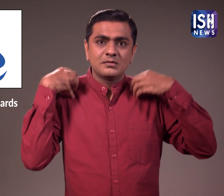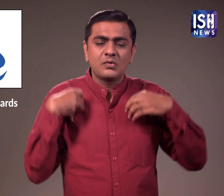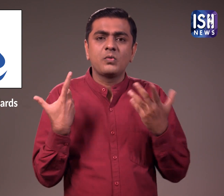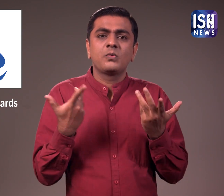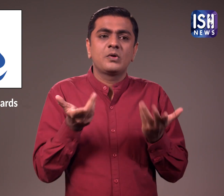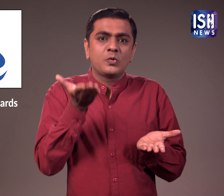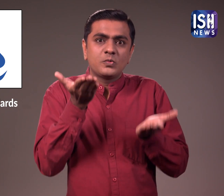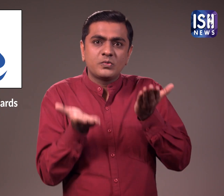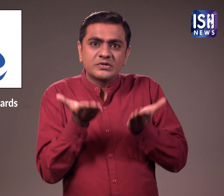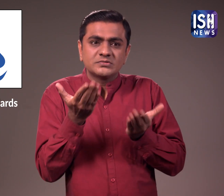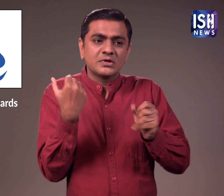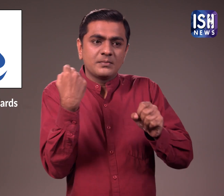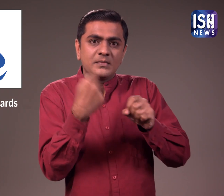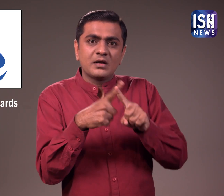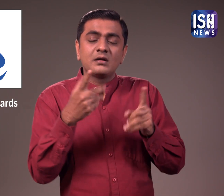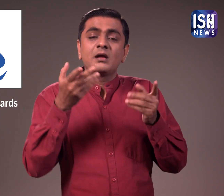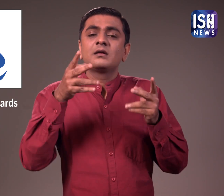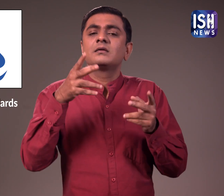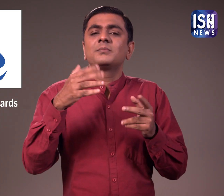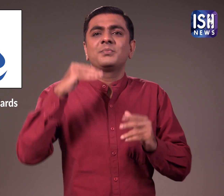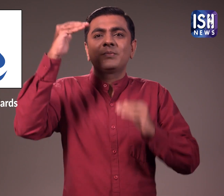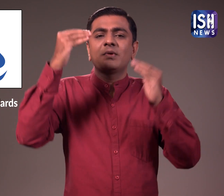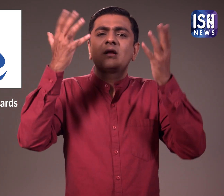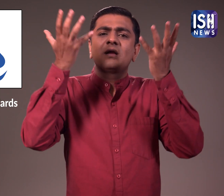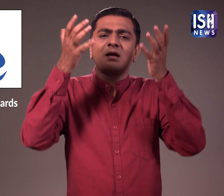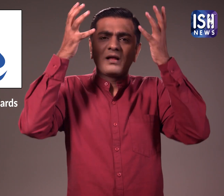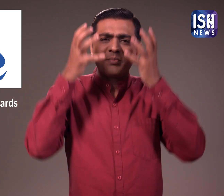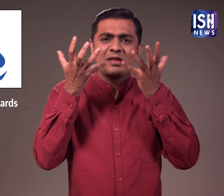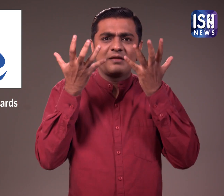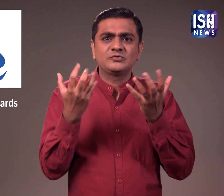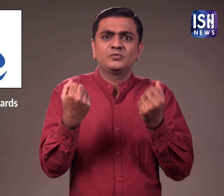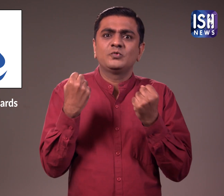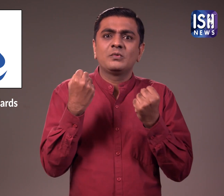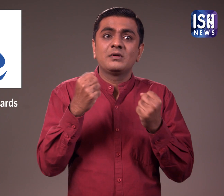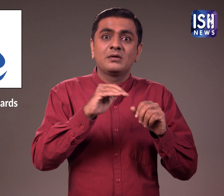हारनेस होना चाहिए वयस्क भारी हेलमेट पहन सकते हैं लेकिन बच्चे नहीं